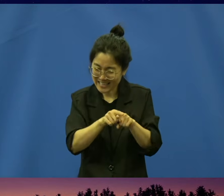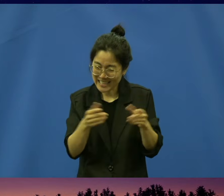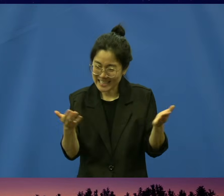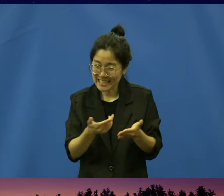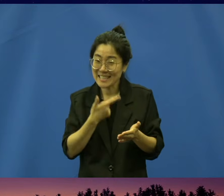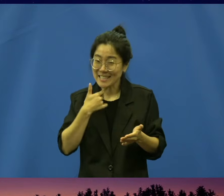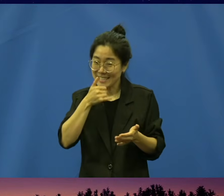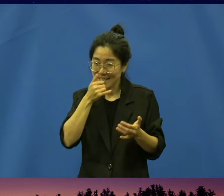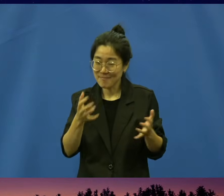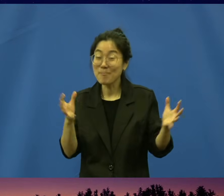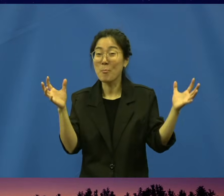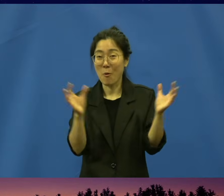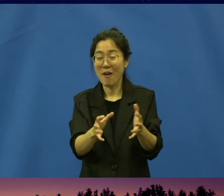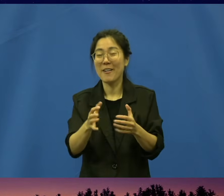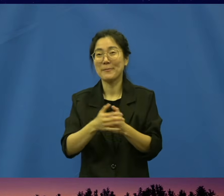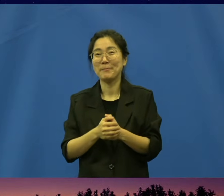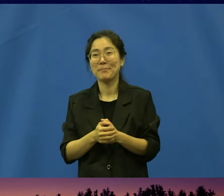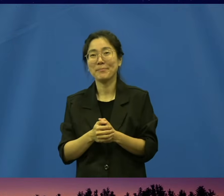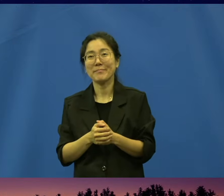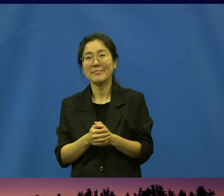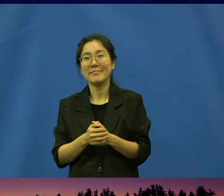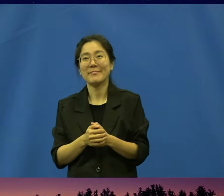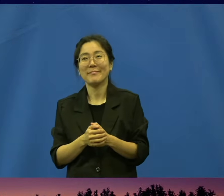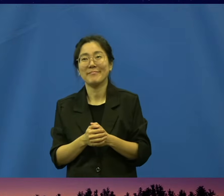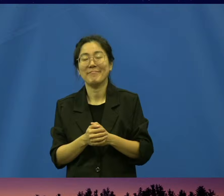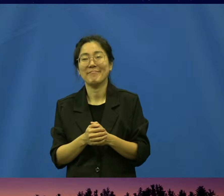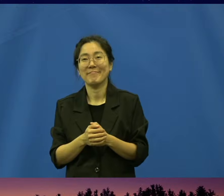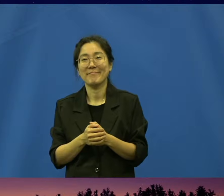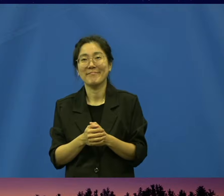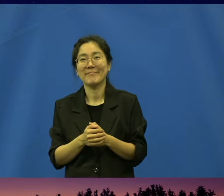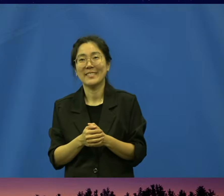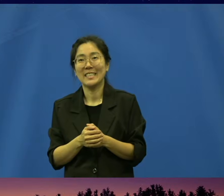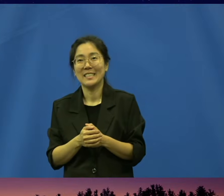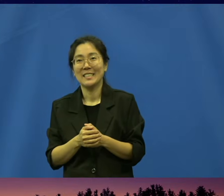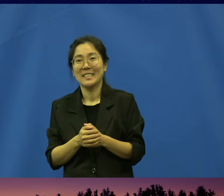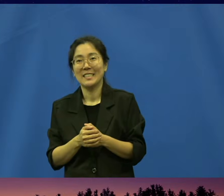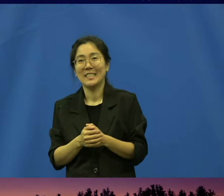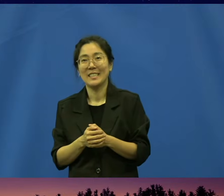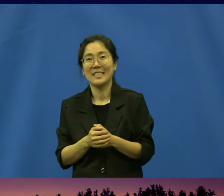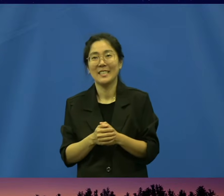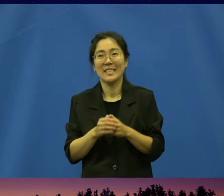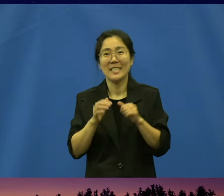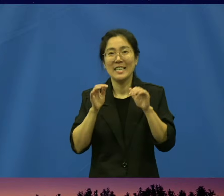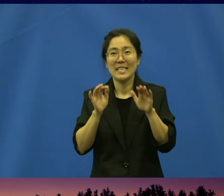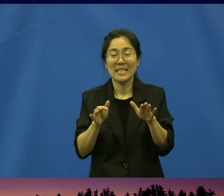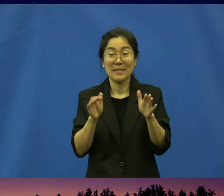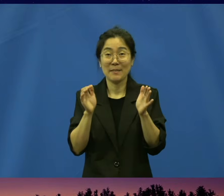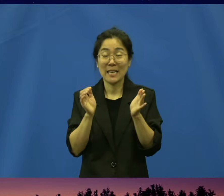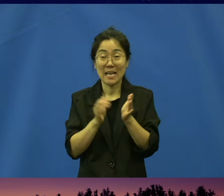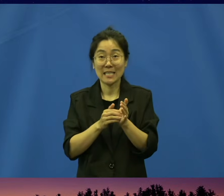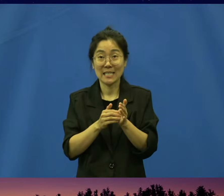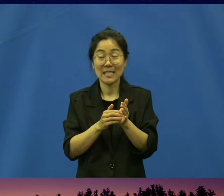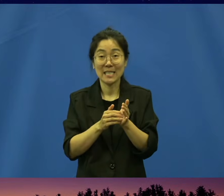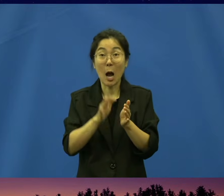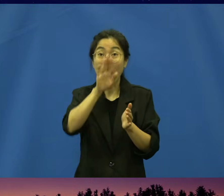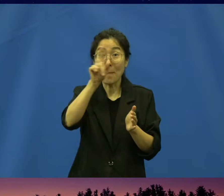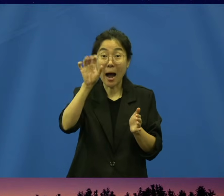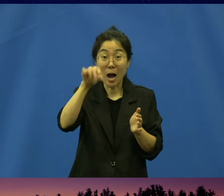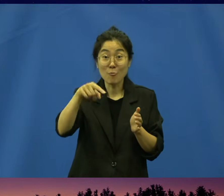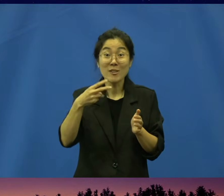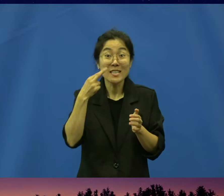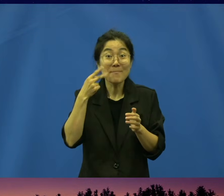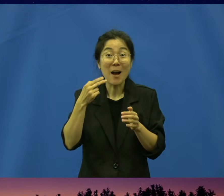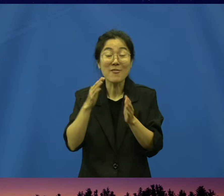CGN에서 그렇게 얘기했어요. 그 본부장께서 지금까지 수많은 프로젝트를 했는데